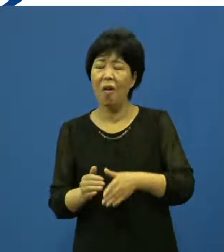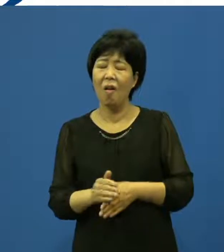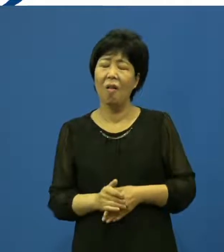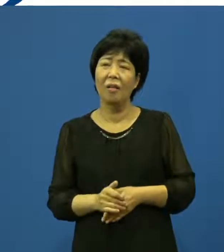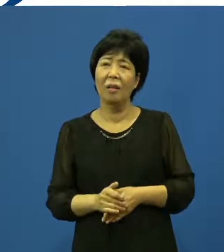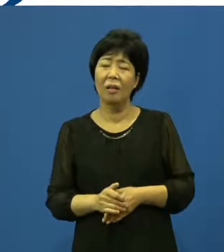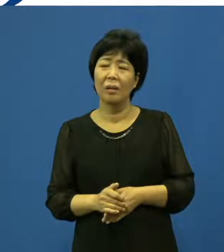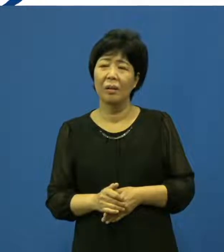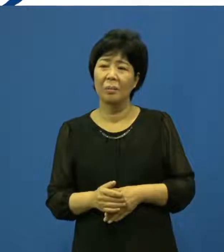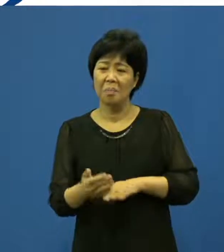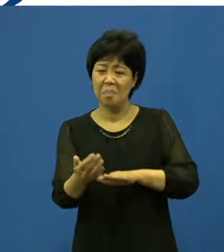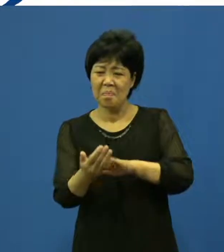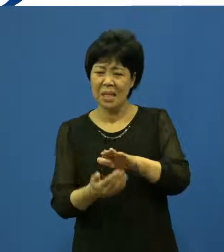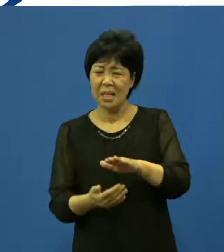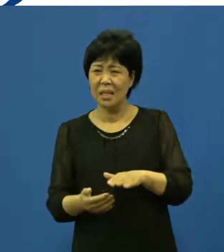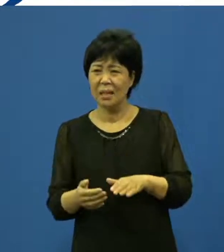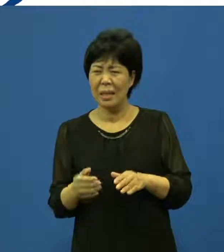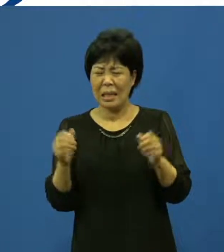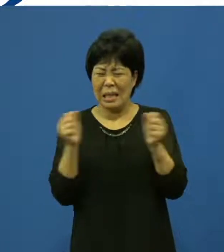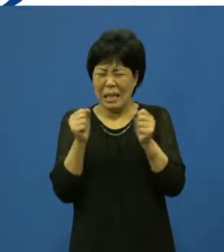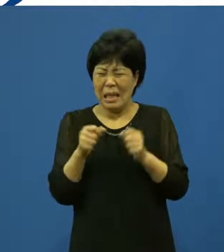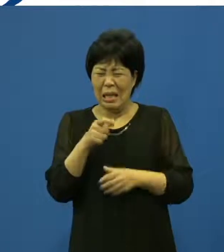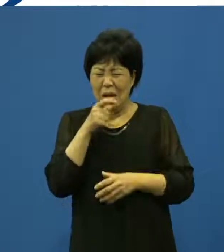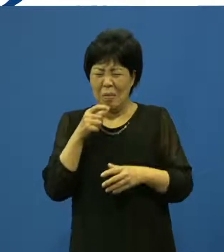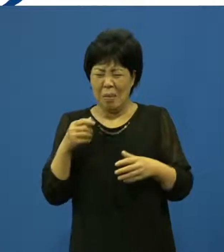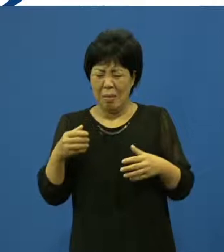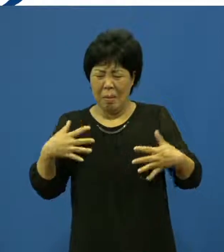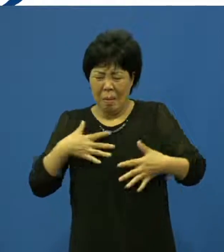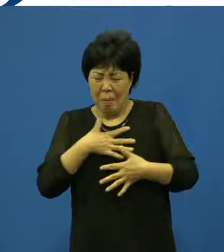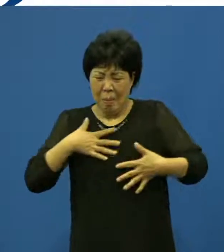막 찬물로 그냥 목욕을 탁 하고